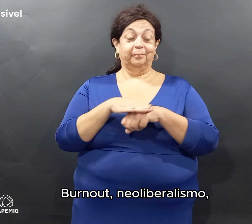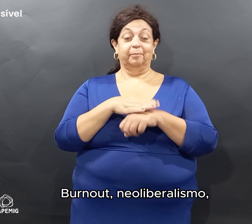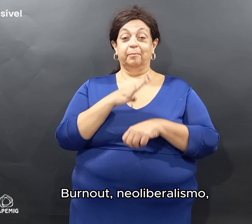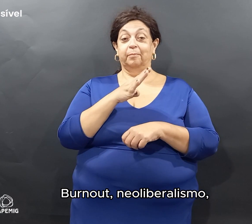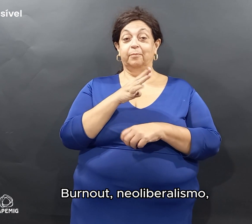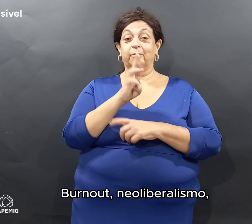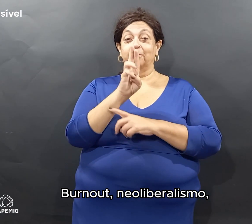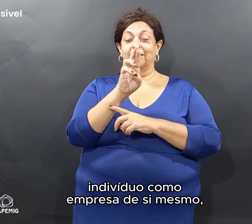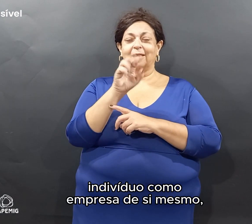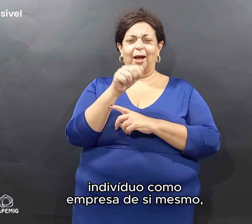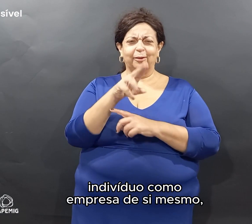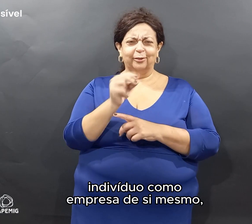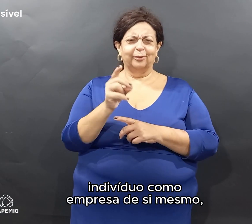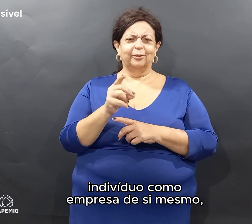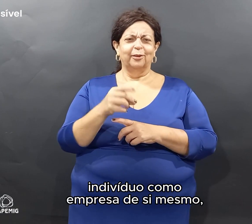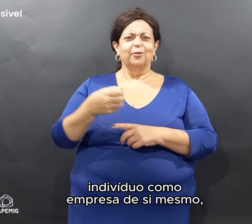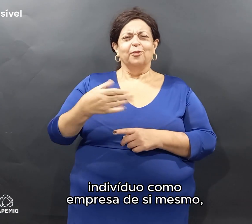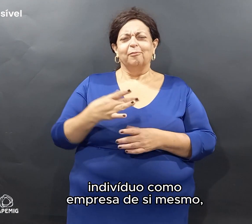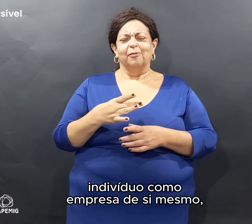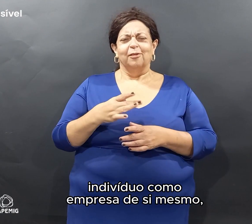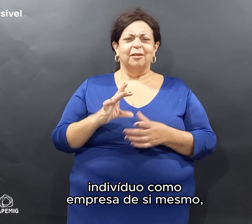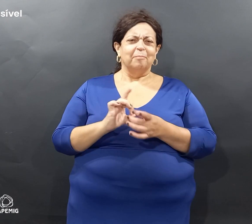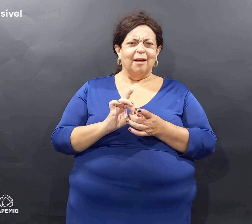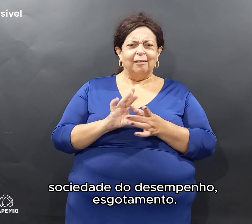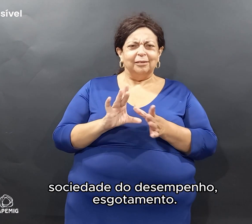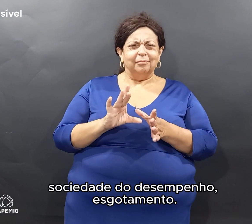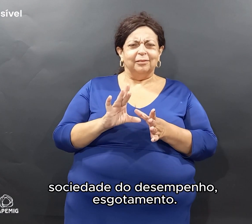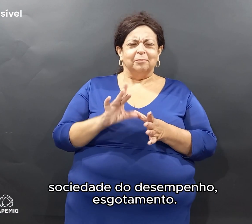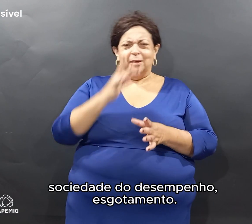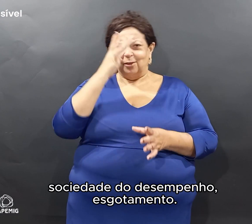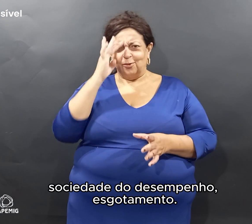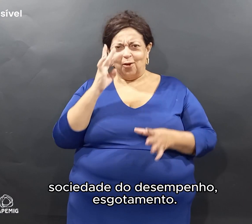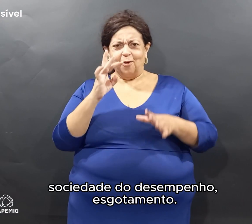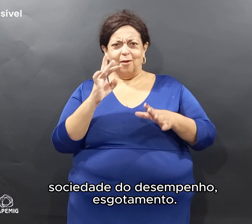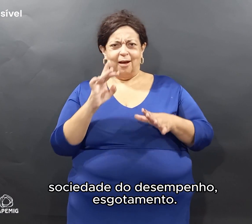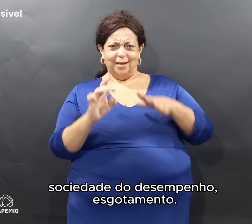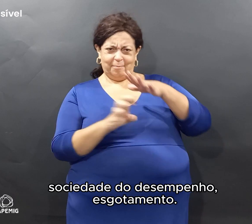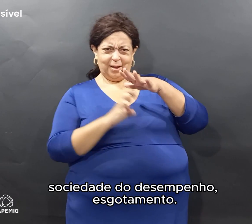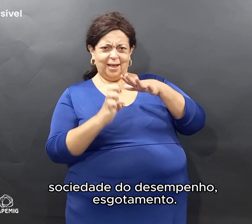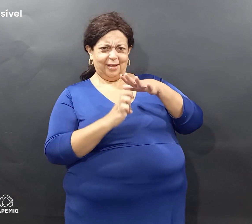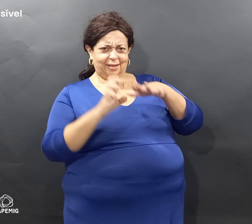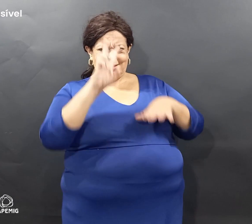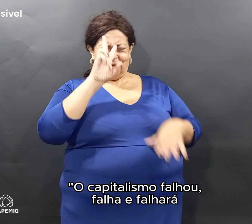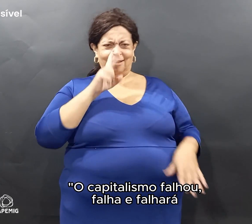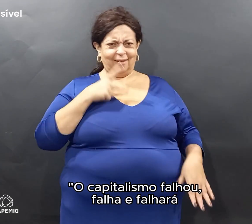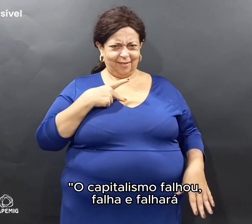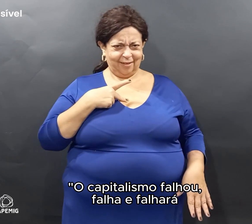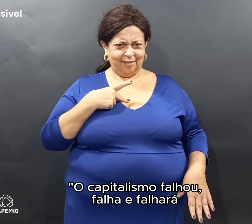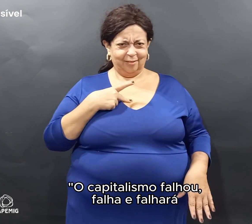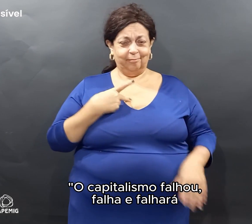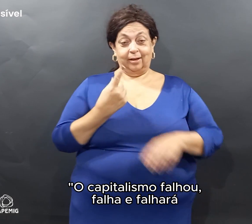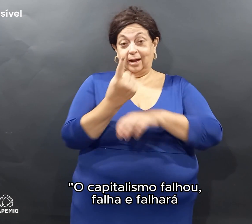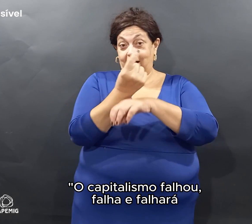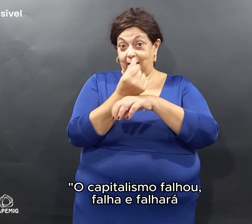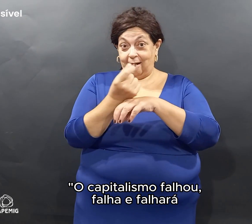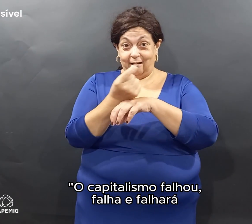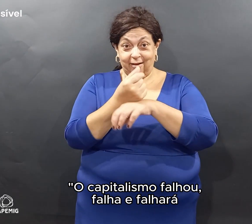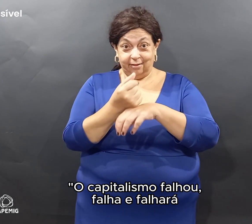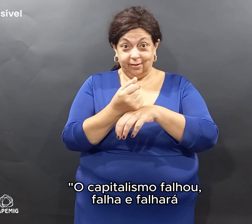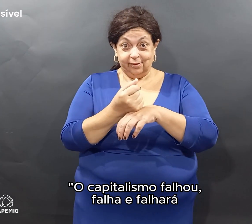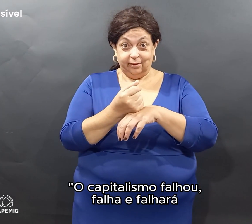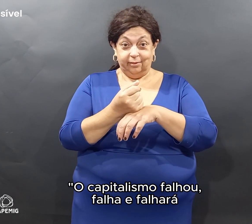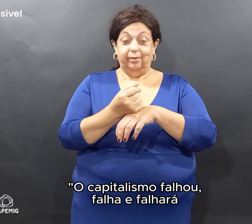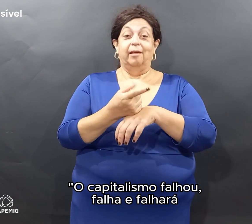Burnout, neoliberalismo, indivíduo como empresa de si mesmo, sociedade do desempenho, esgotamento. O capitalismo